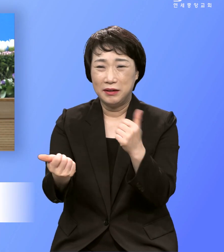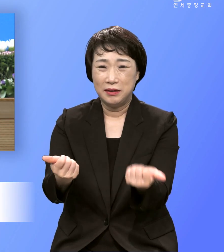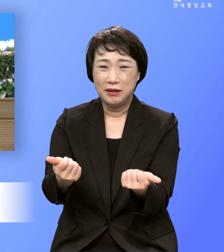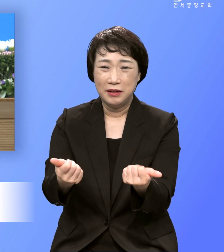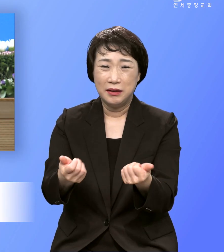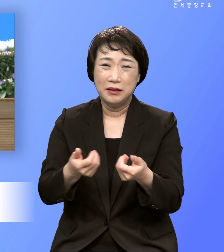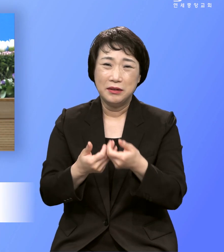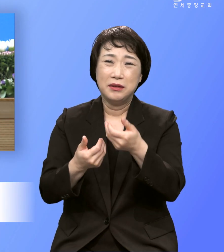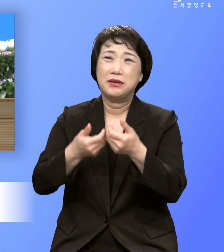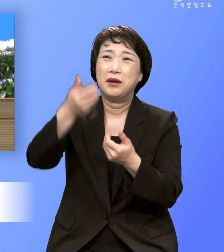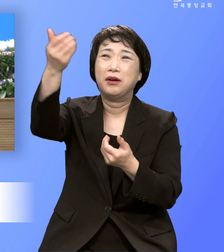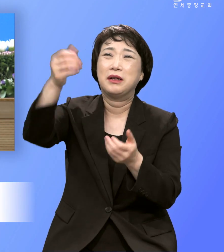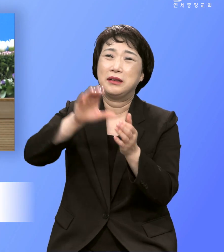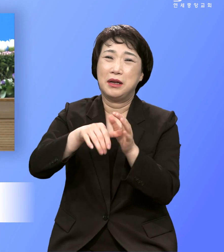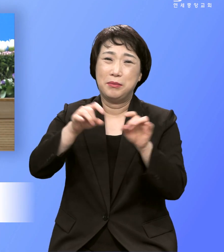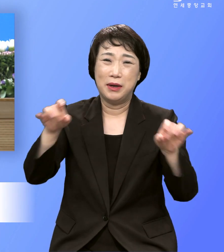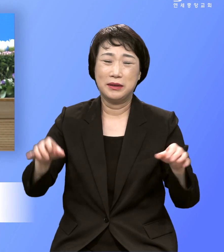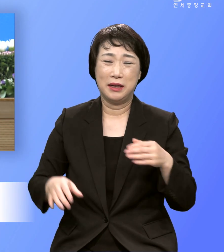임종국으로 떠날 때마다